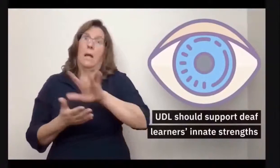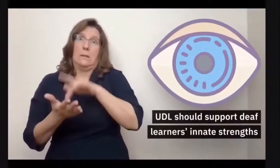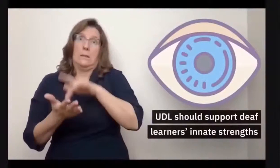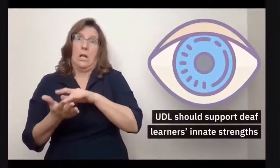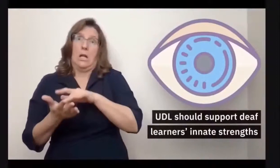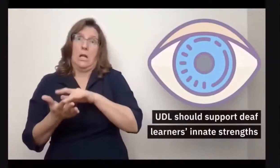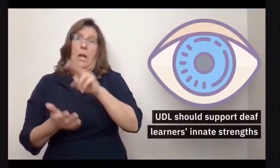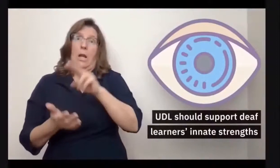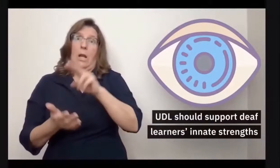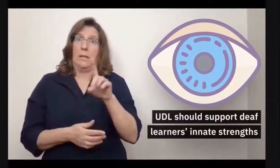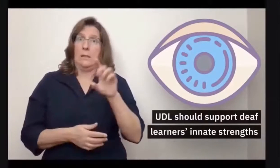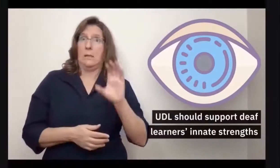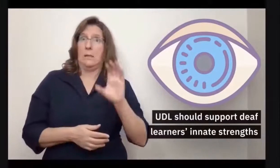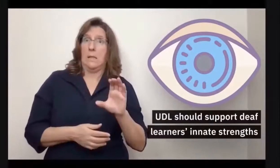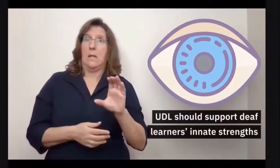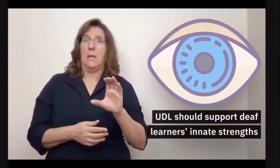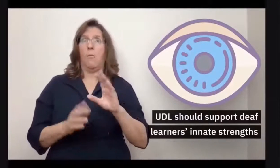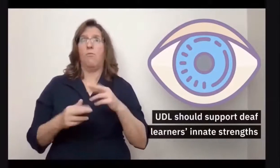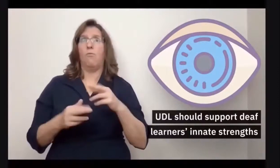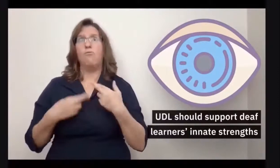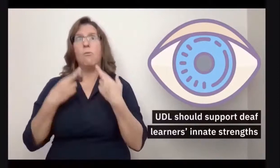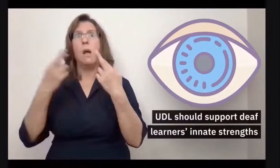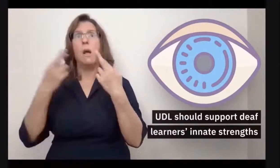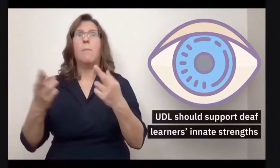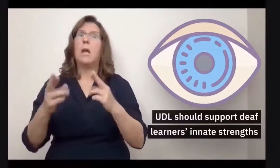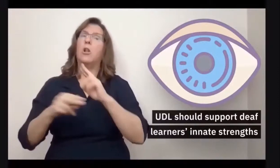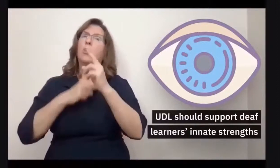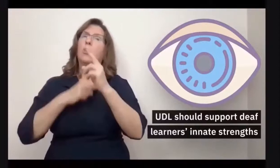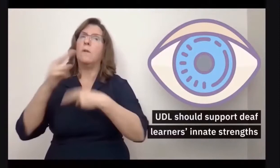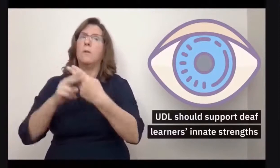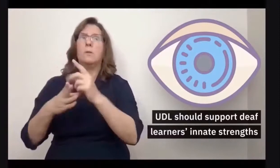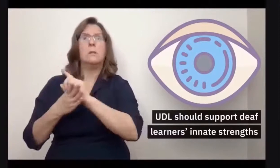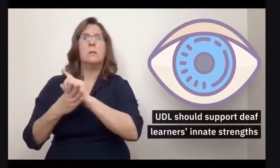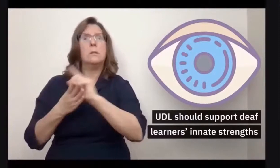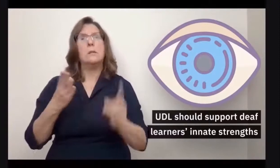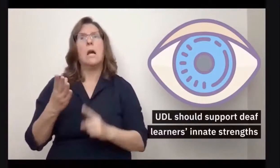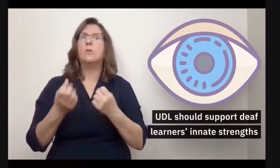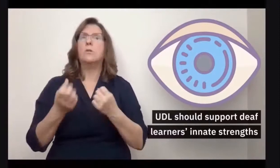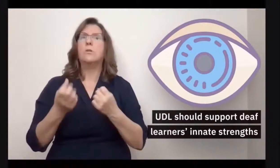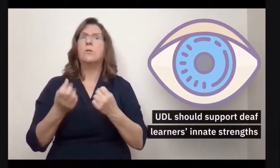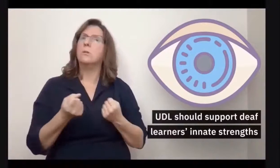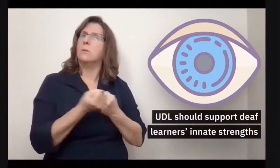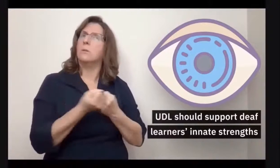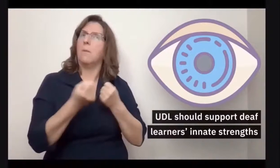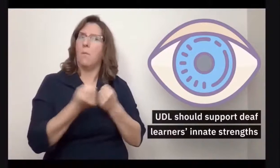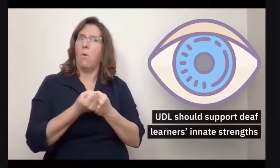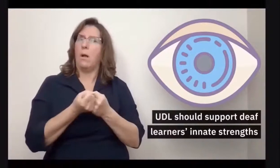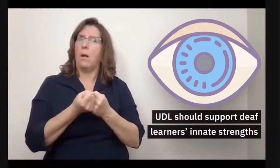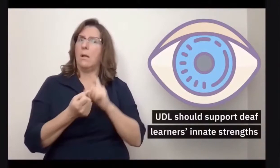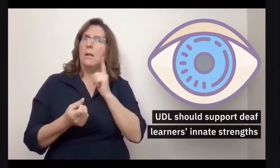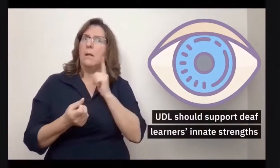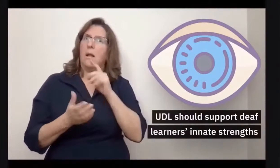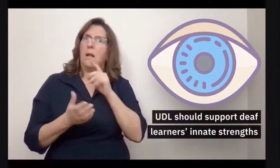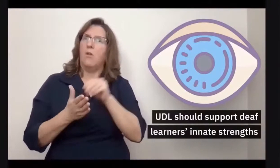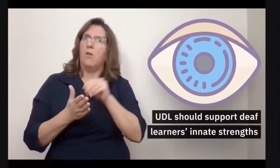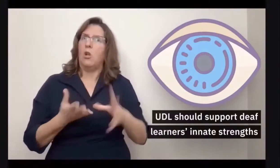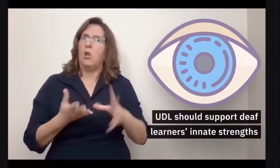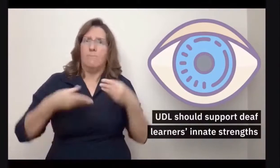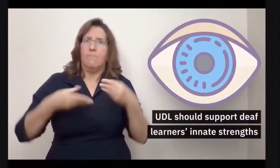El centro enfatiza que UDL debe enfocarse también en las fortalezas innatas de los